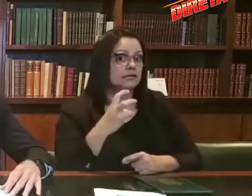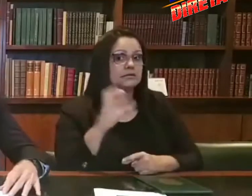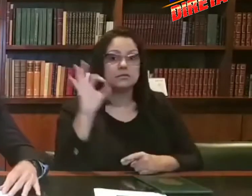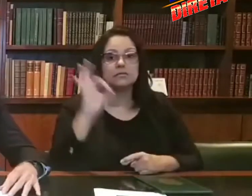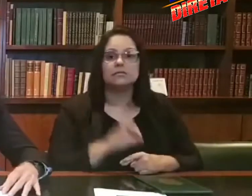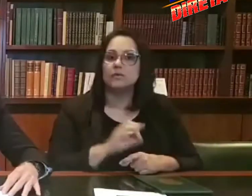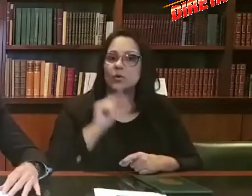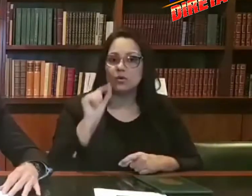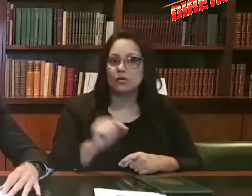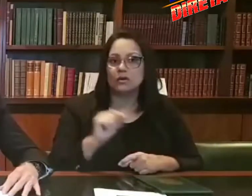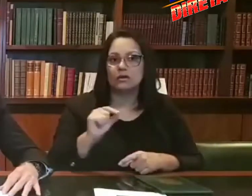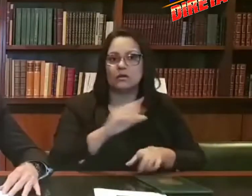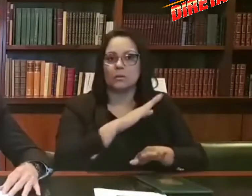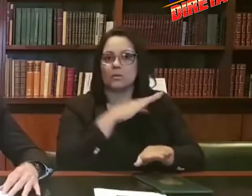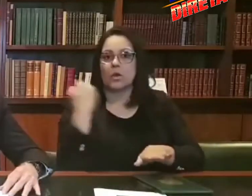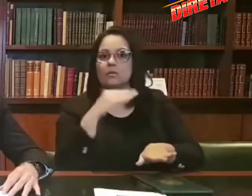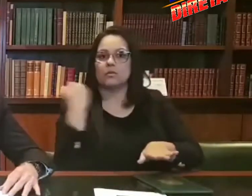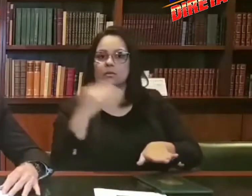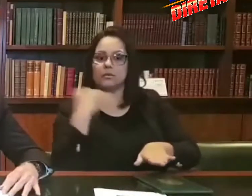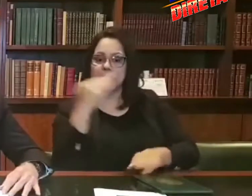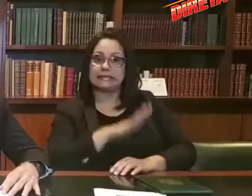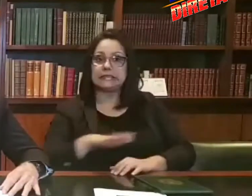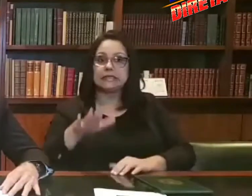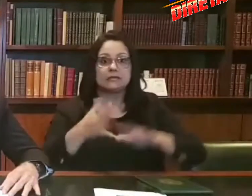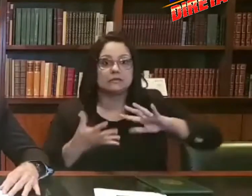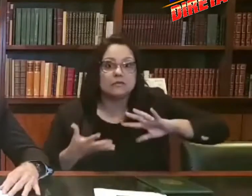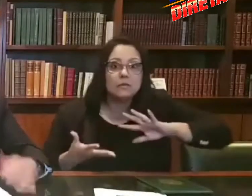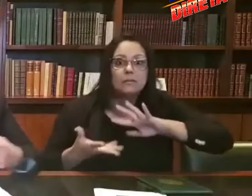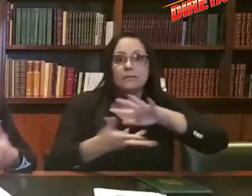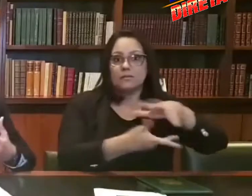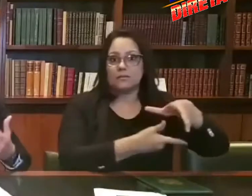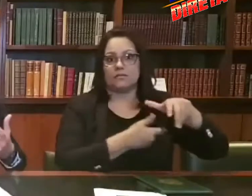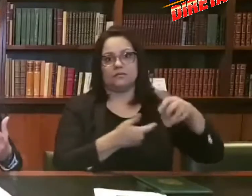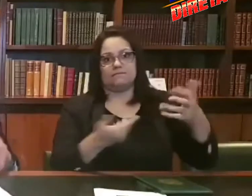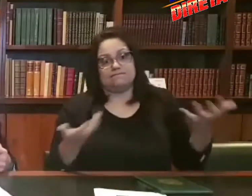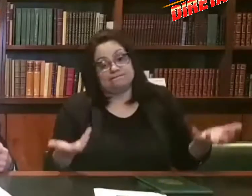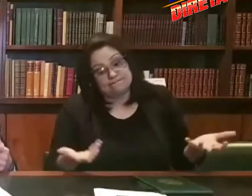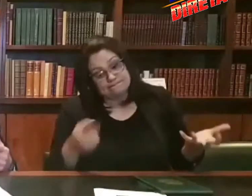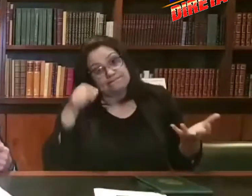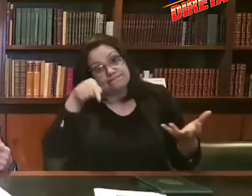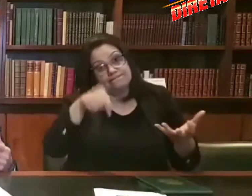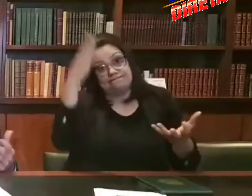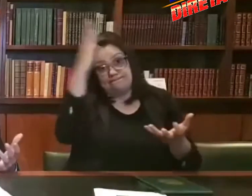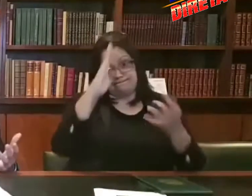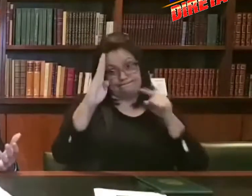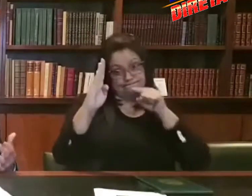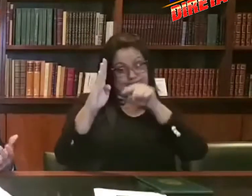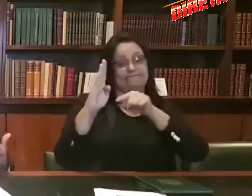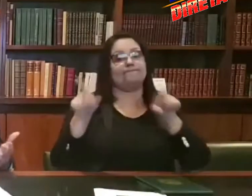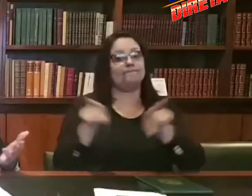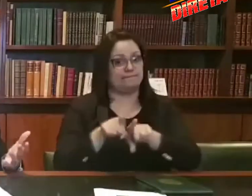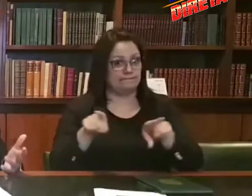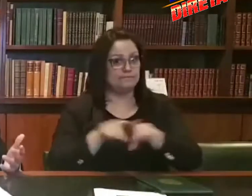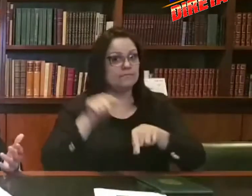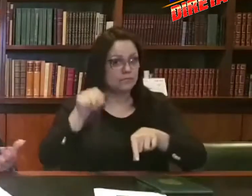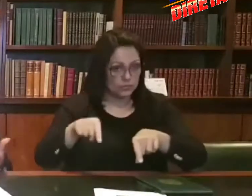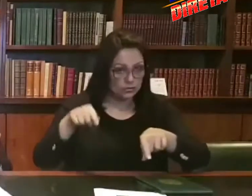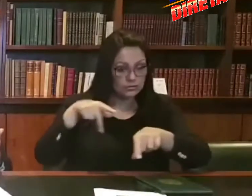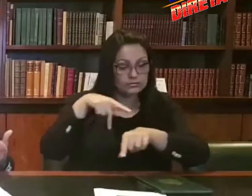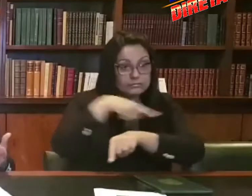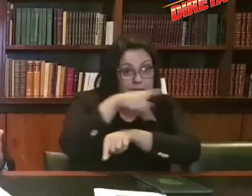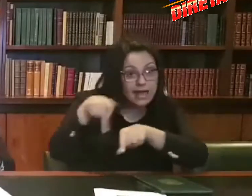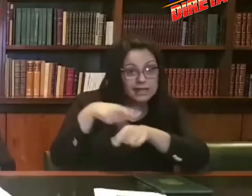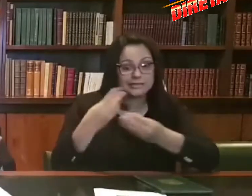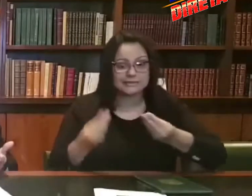45% a mortalidade infantil no mundo. Em especial para nós aqui no Brasil, que nós somos um país